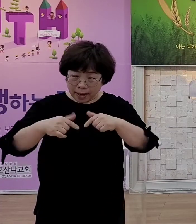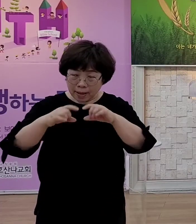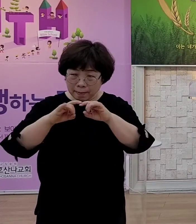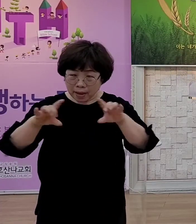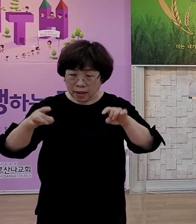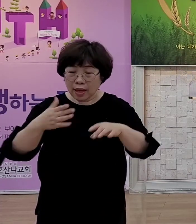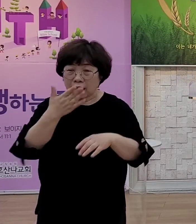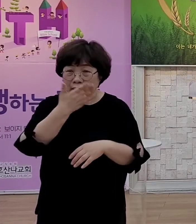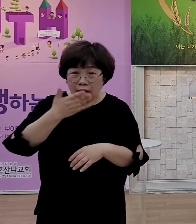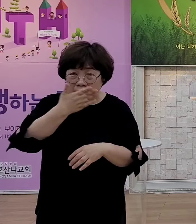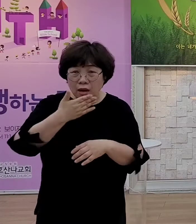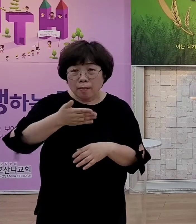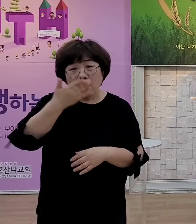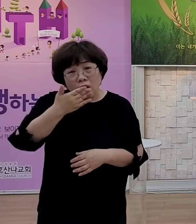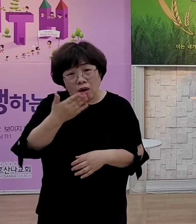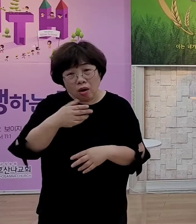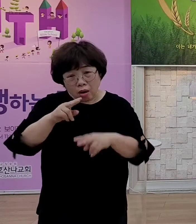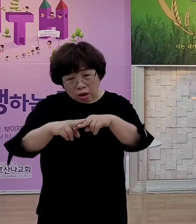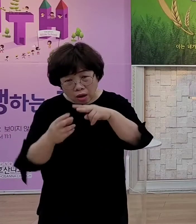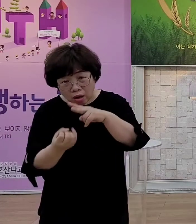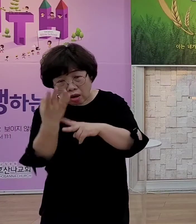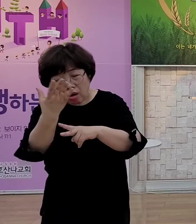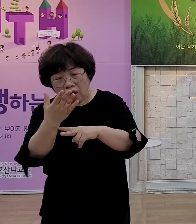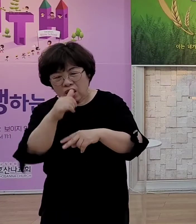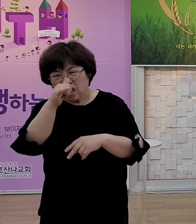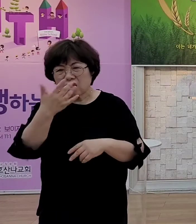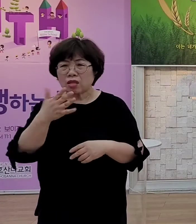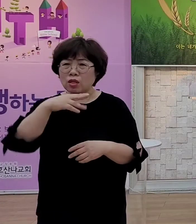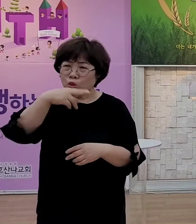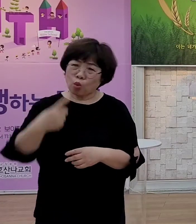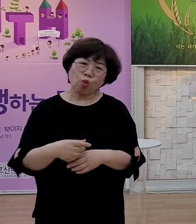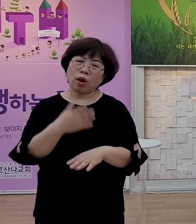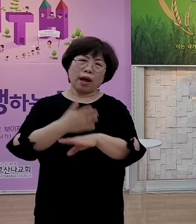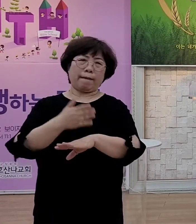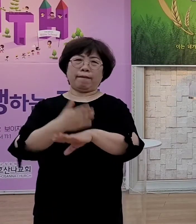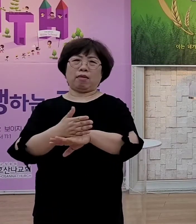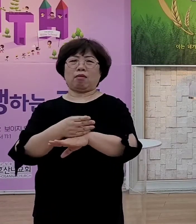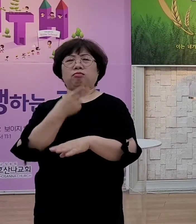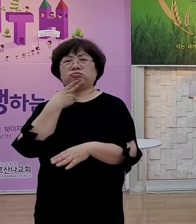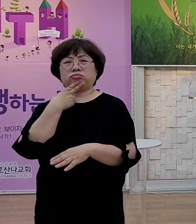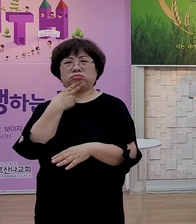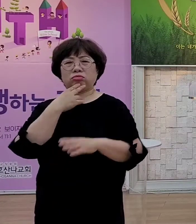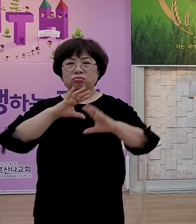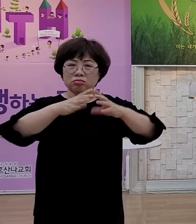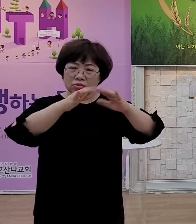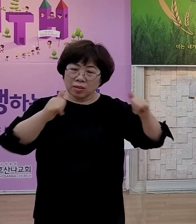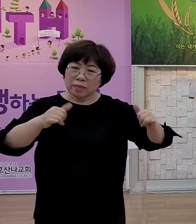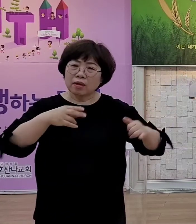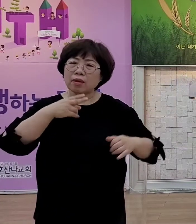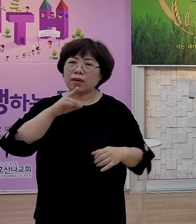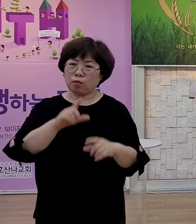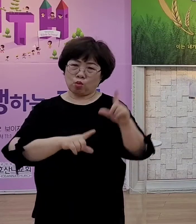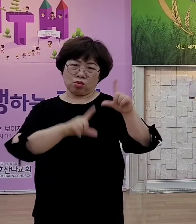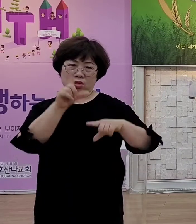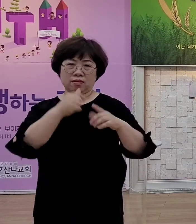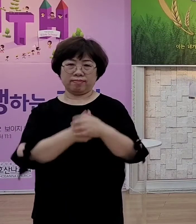나요. 그러면 그냥 우리 다른 어려움이 있어도 원망할 게 있어도 입을 닫아야 되는 게 이게 정상